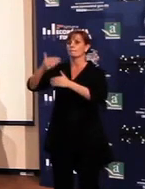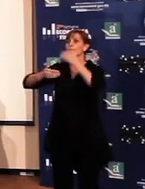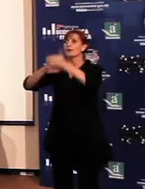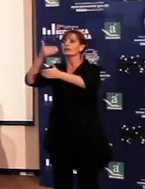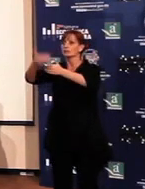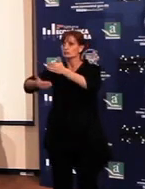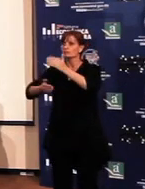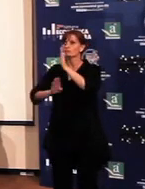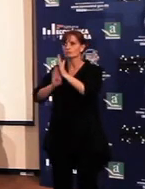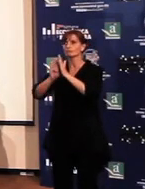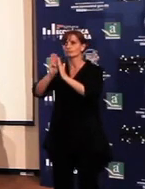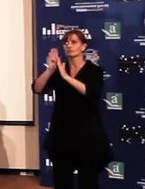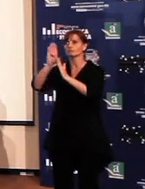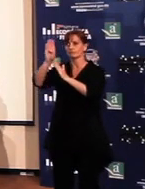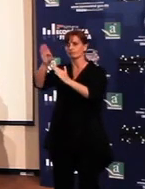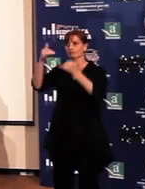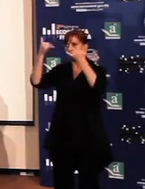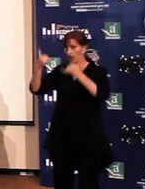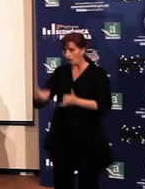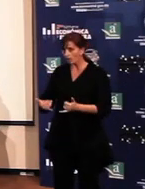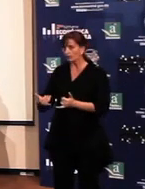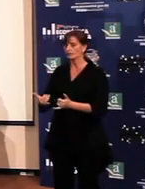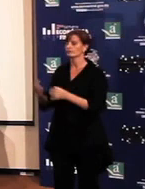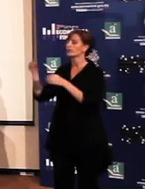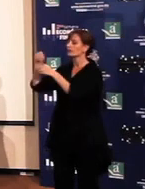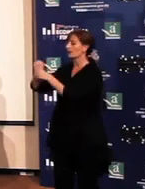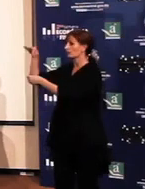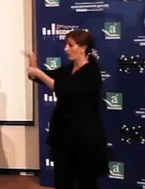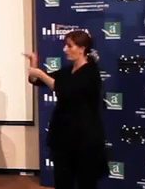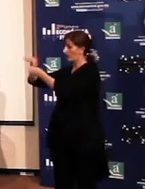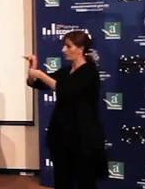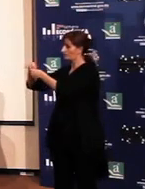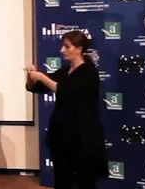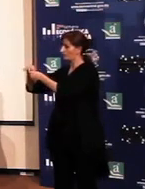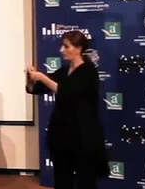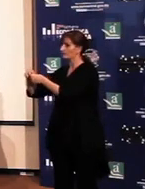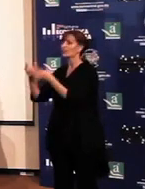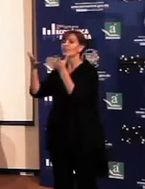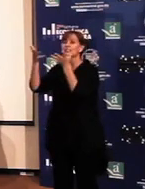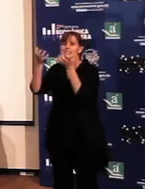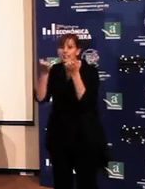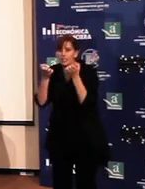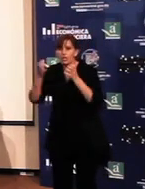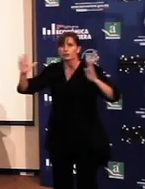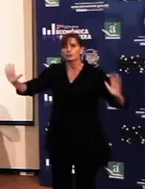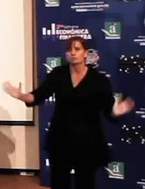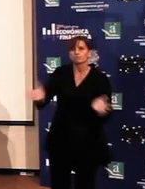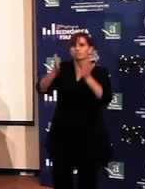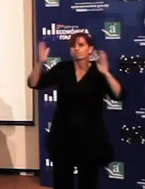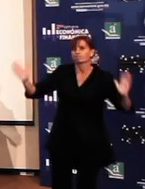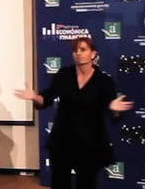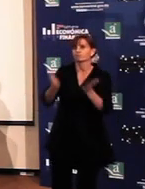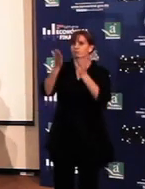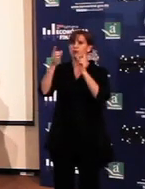dando desde en este caso desde el sector privado es lo que queremos promover para que